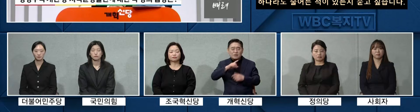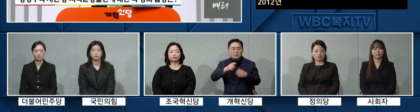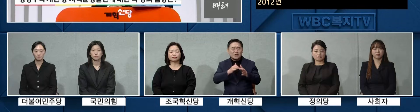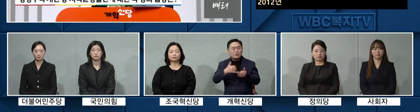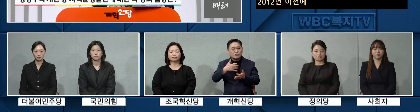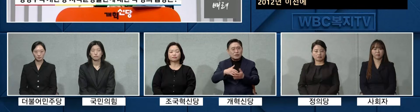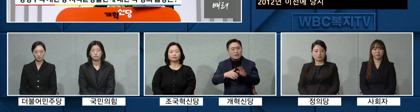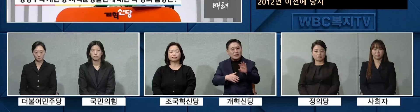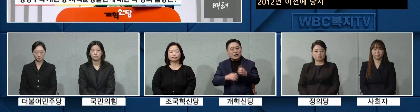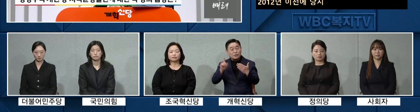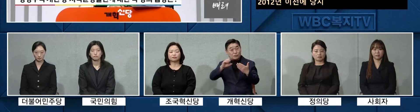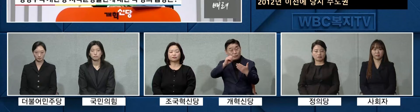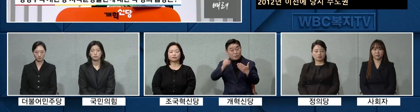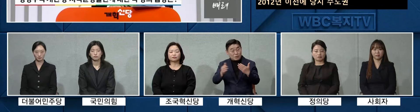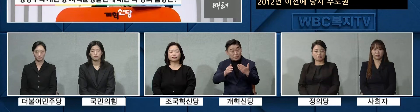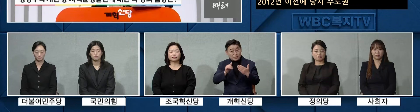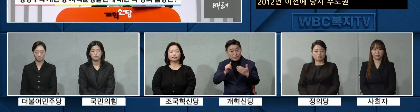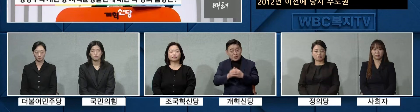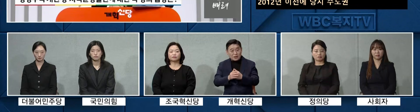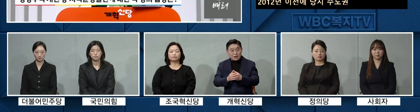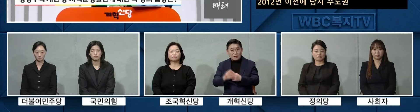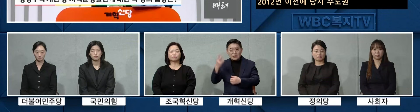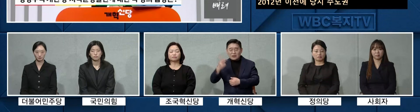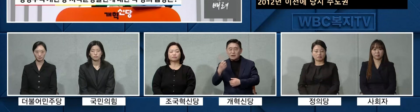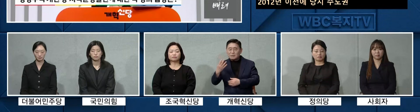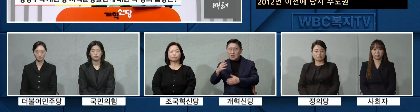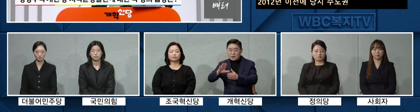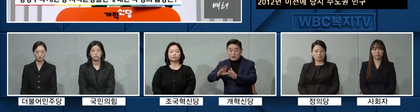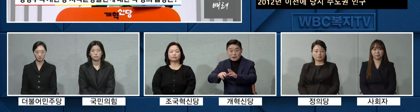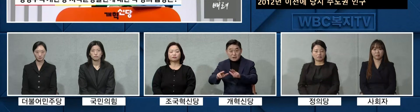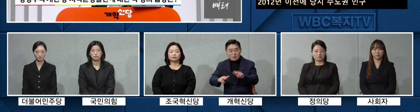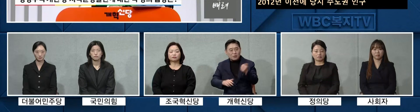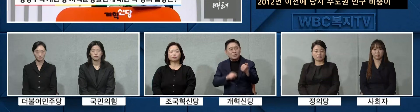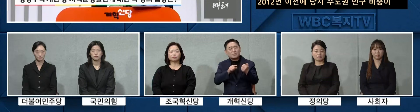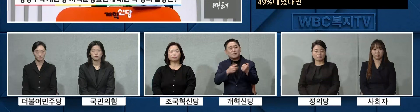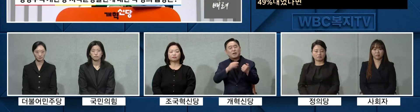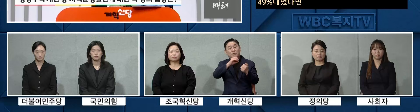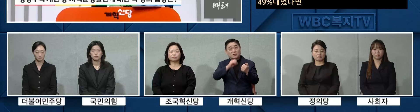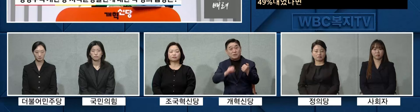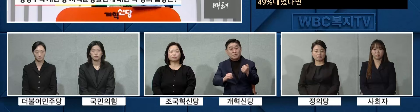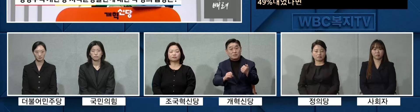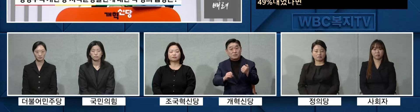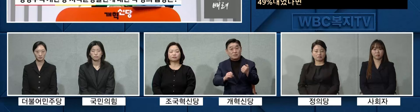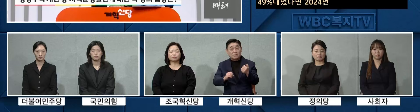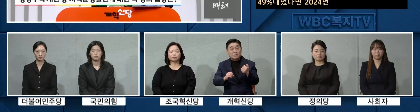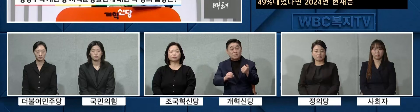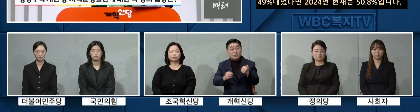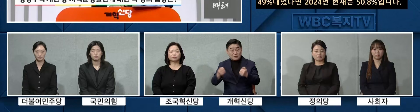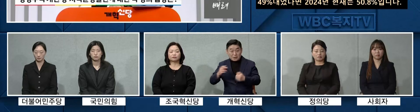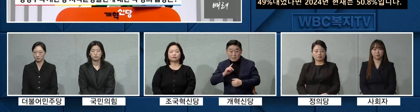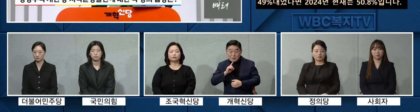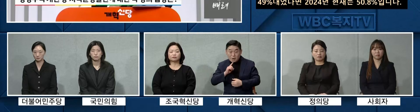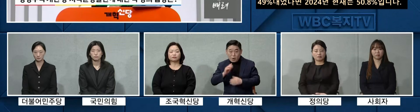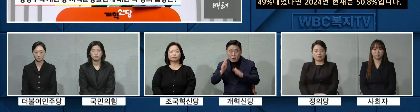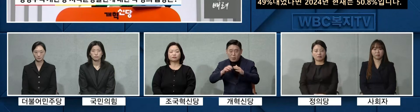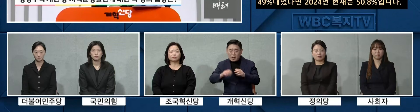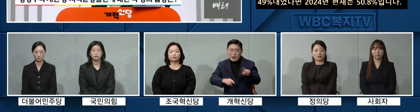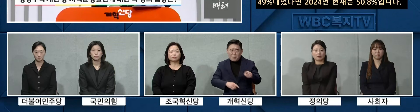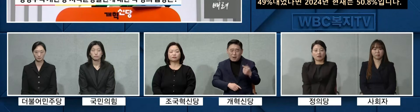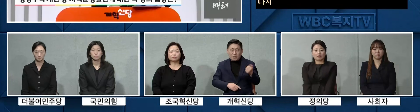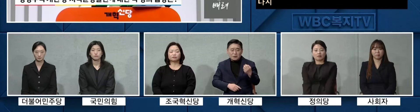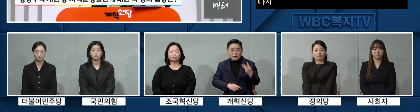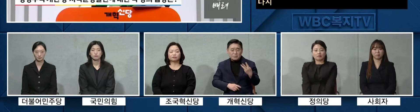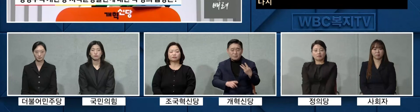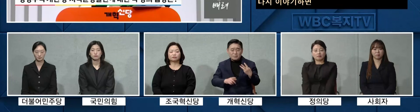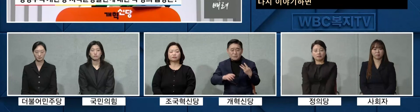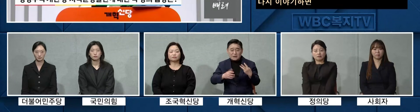비중이 49%대였다면 2024년 현재는 50.8%입니다. 다시 얘기하면 공공기관 153개를